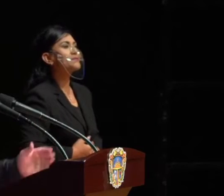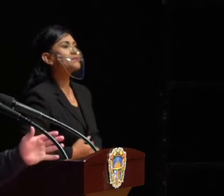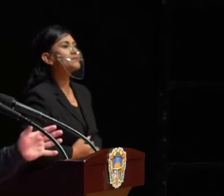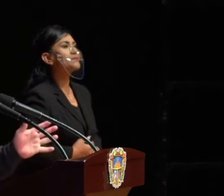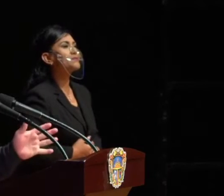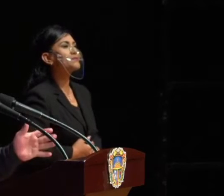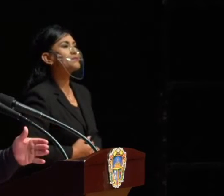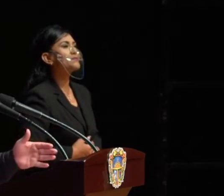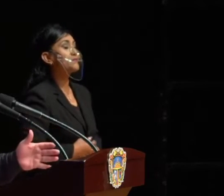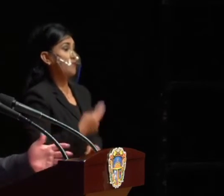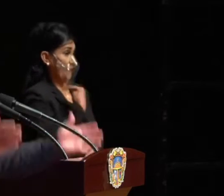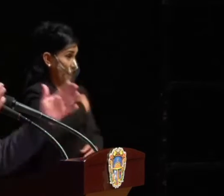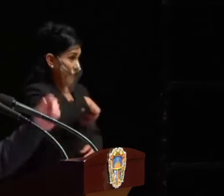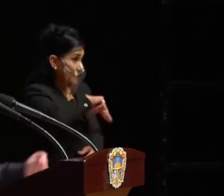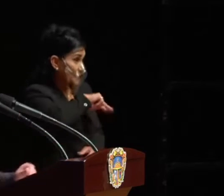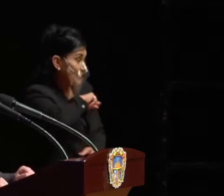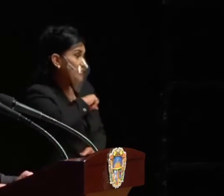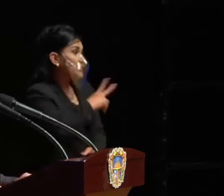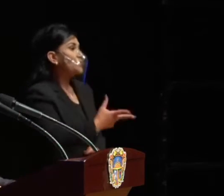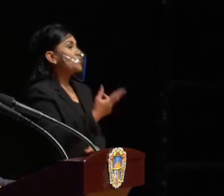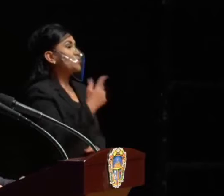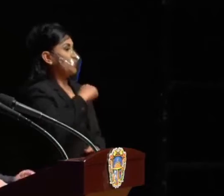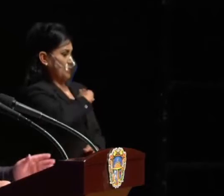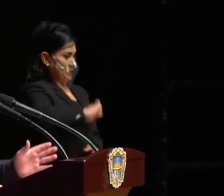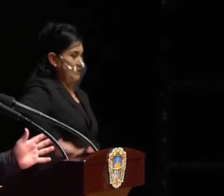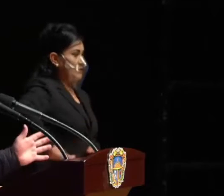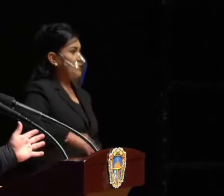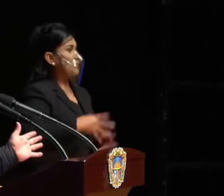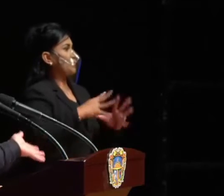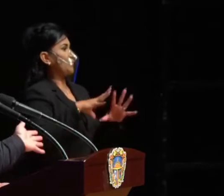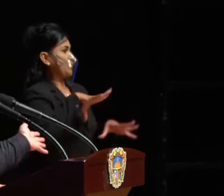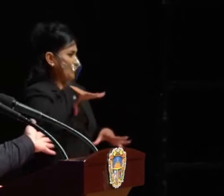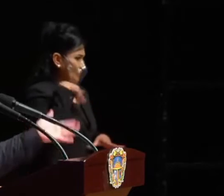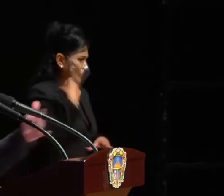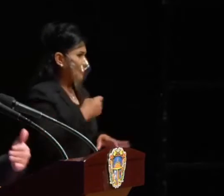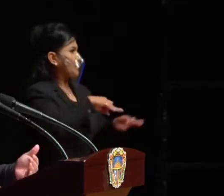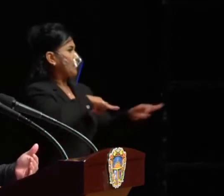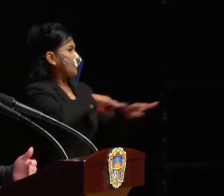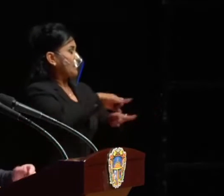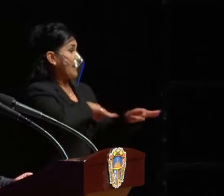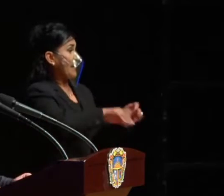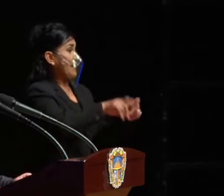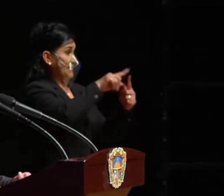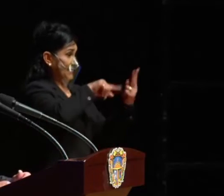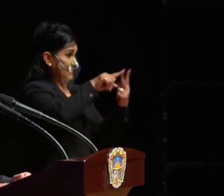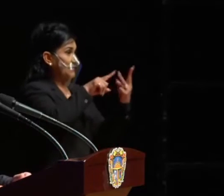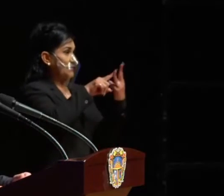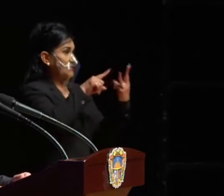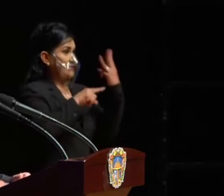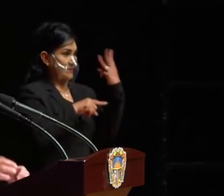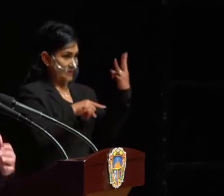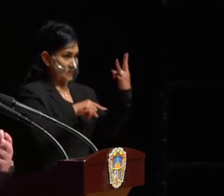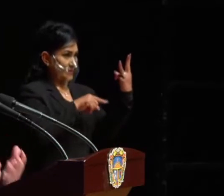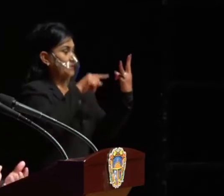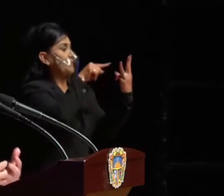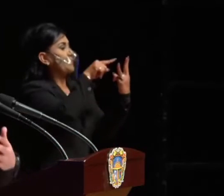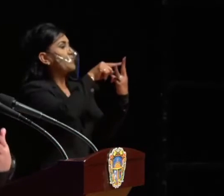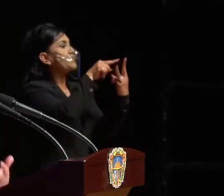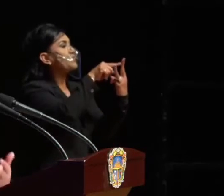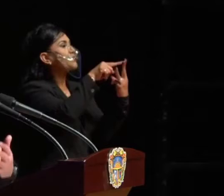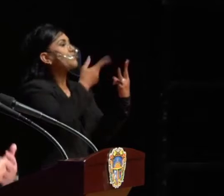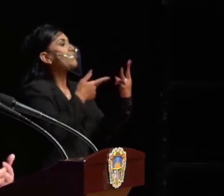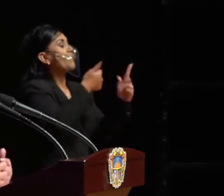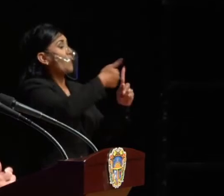simultáneamente en 3 grandes vertientes. Uh-huh. Tenemos que abatir el rezago, ¿sí? Y ustedes saben